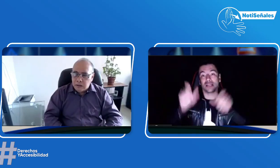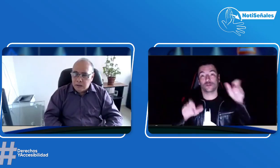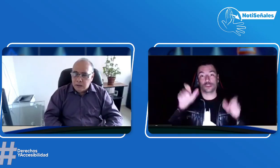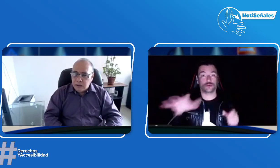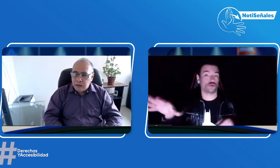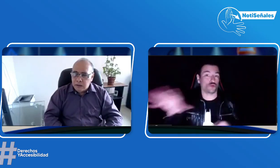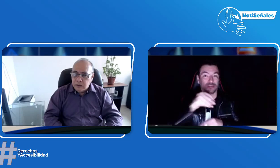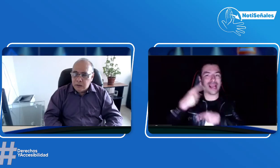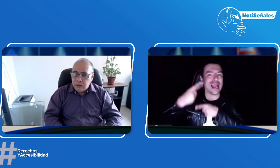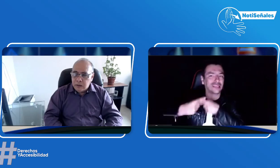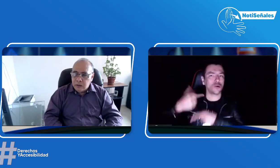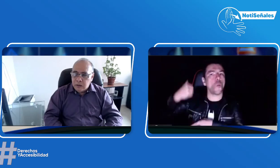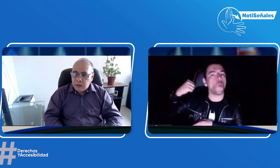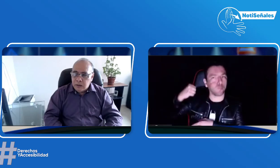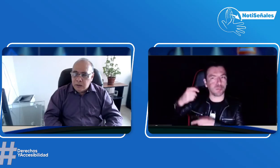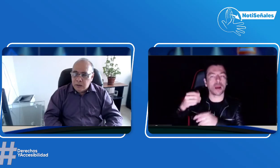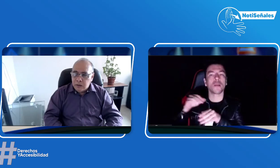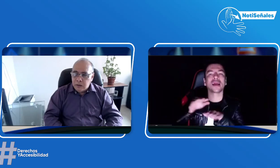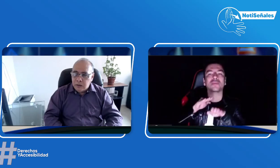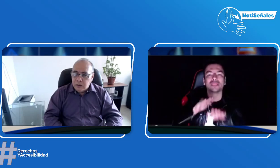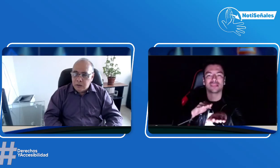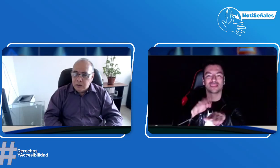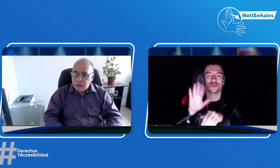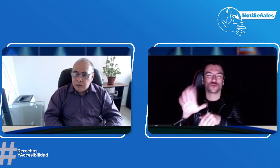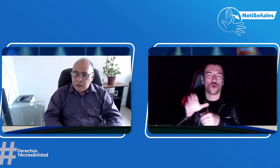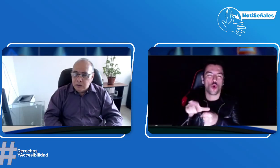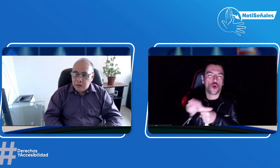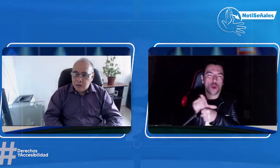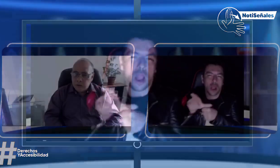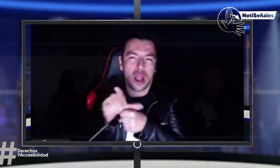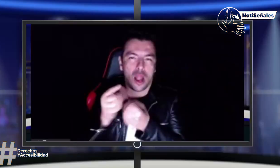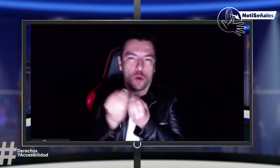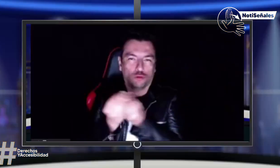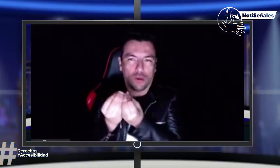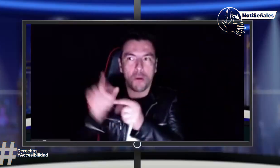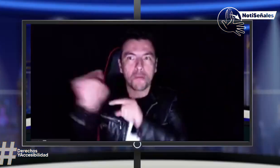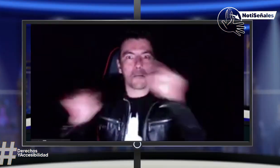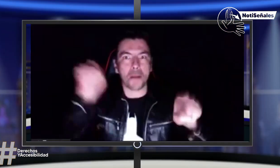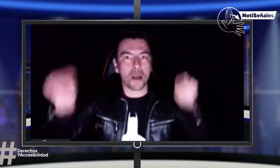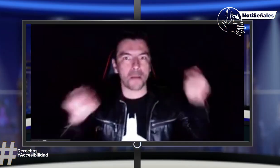Sí, efectivamente, ya tuvimos